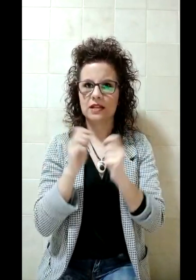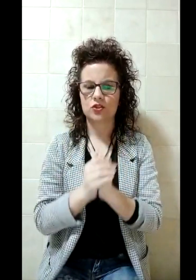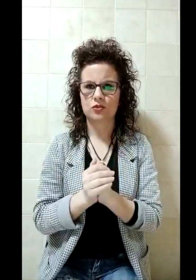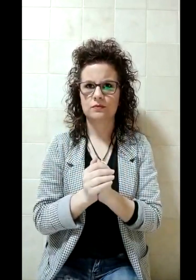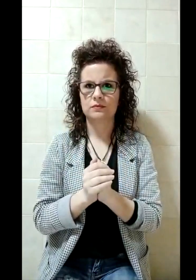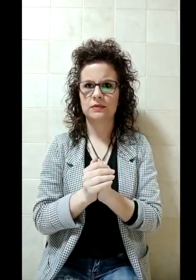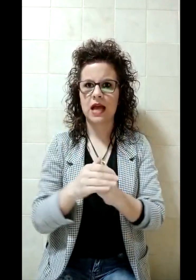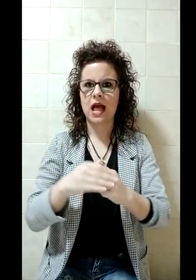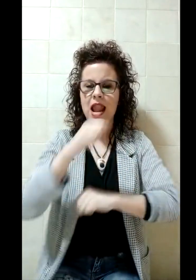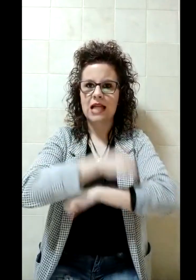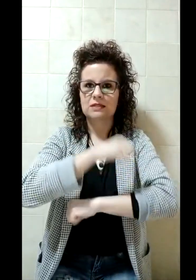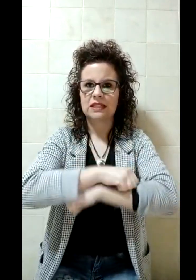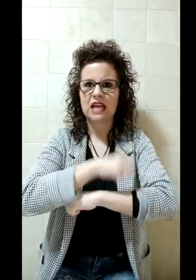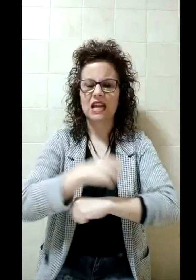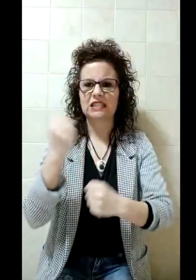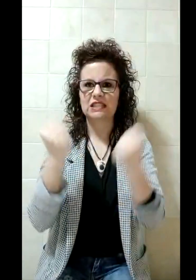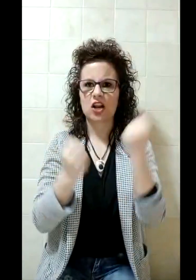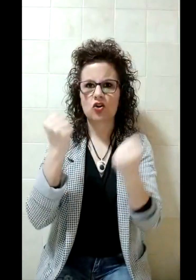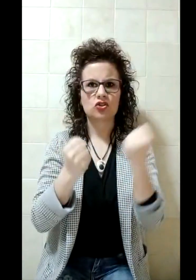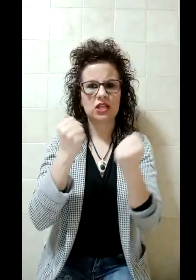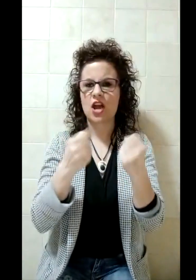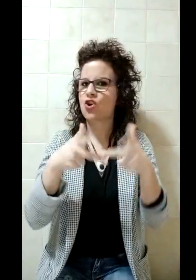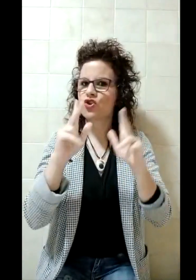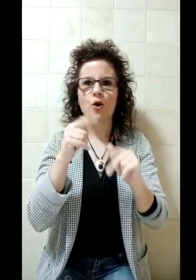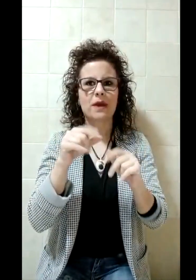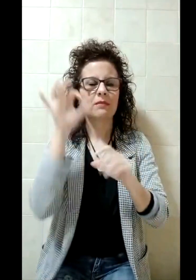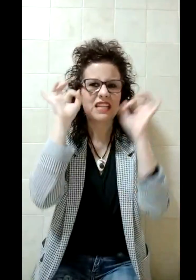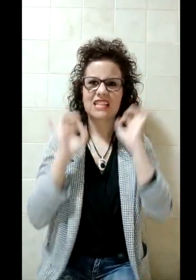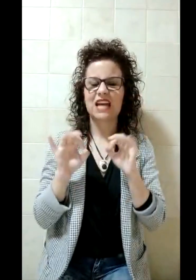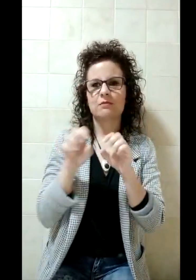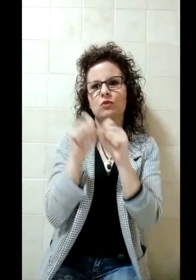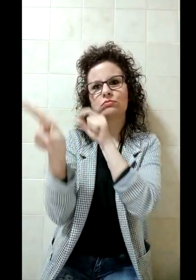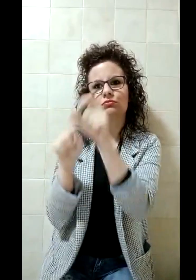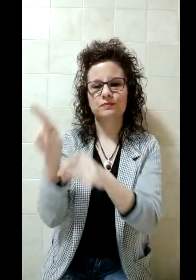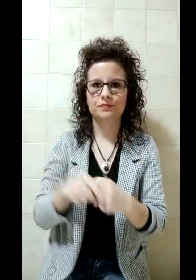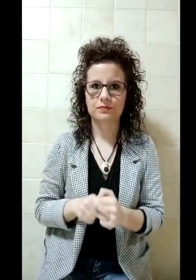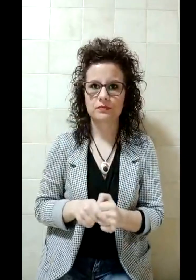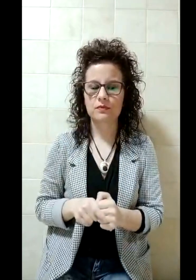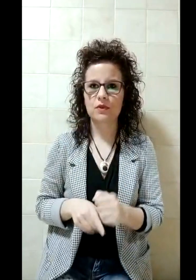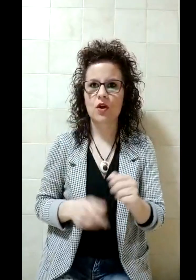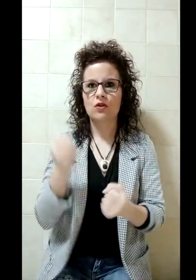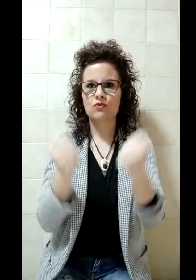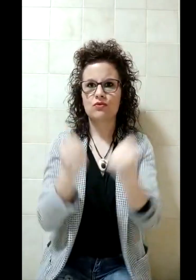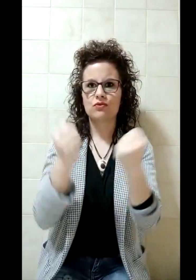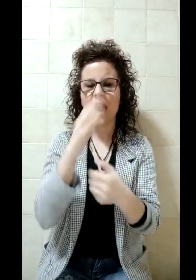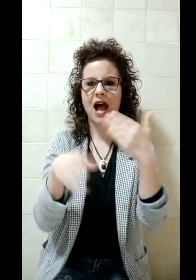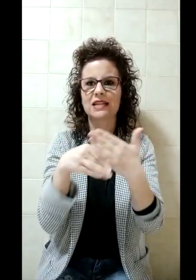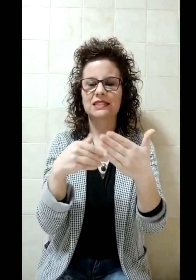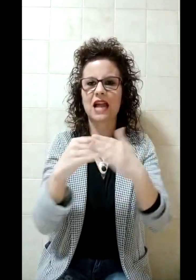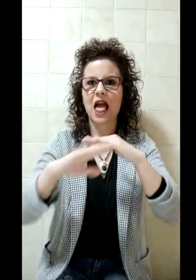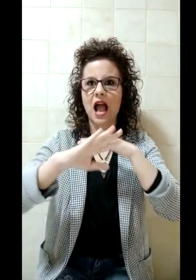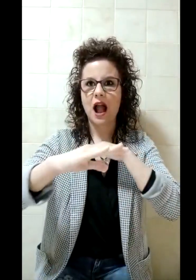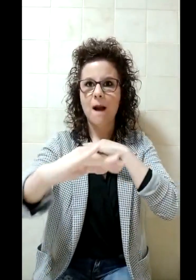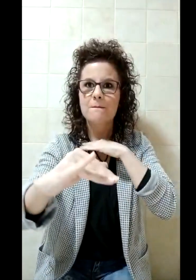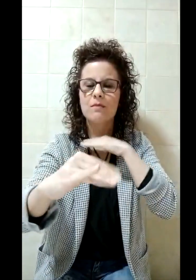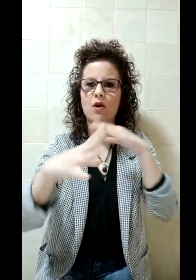un paseo de cumpleaños», le dijo. «Las ventanas del coche no dejarán salir el sarampión». Condujeron hasta el